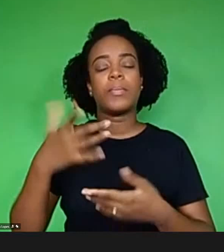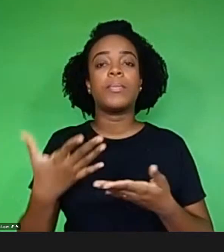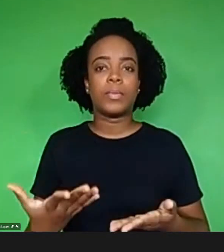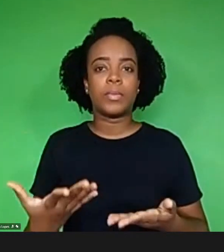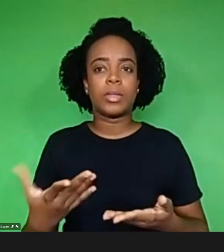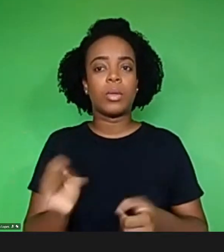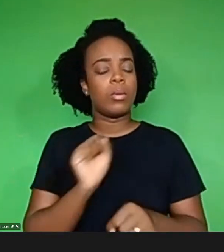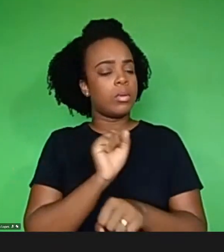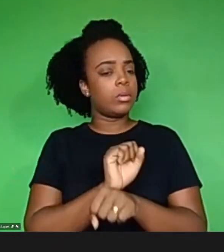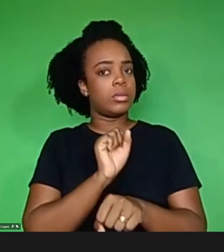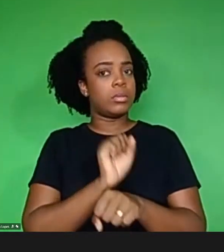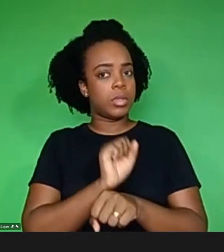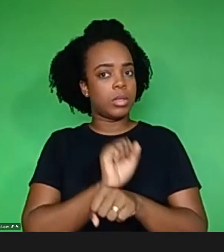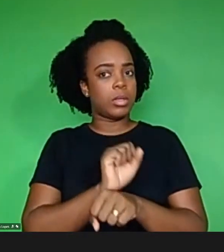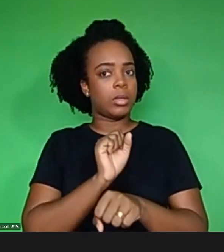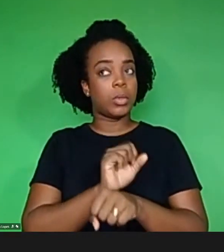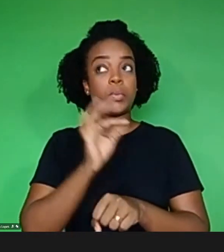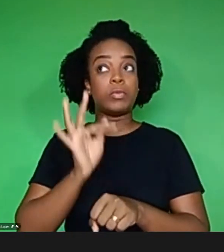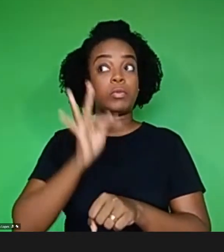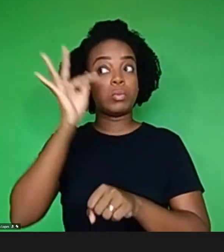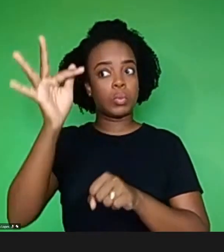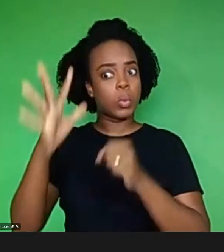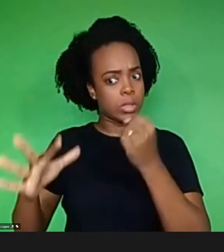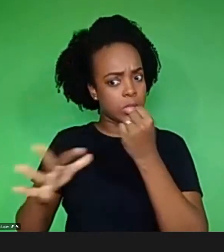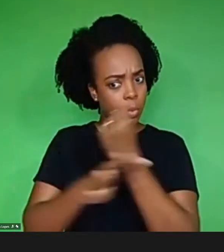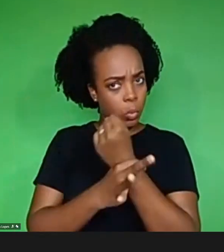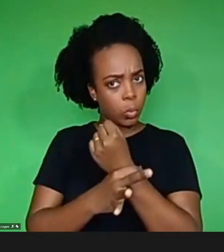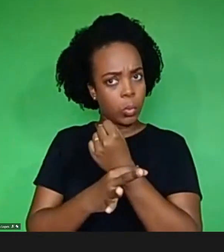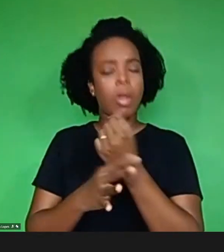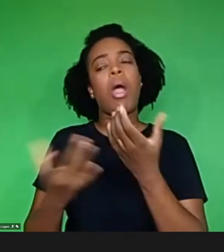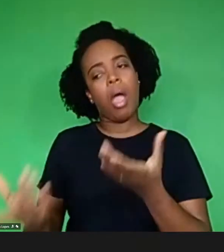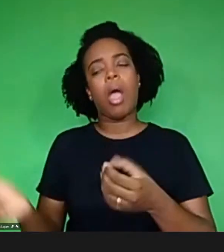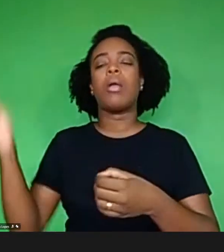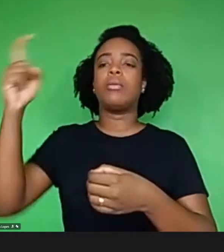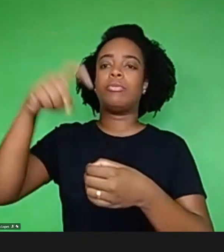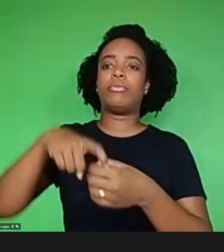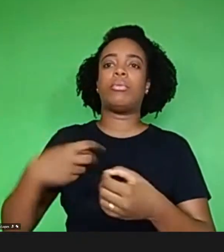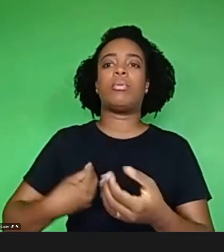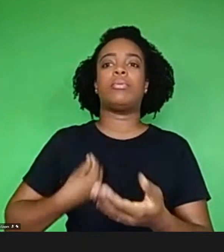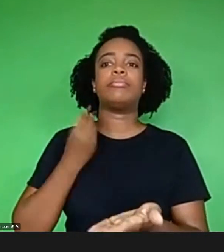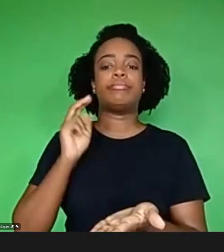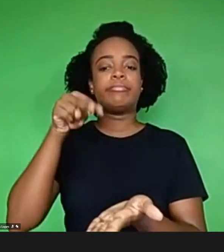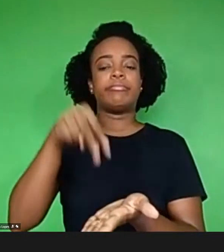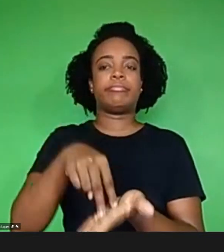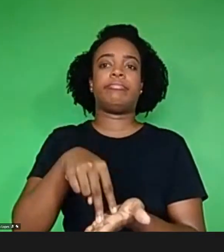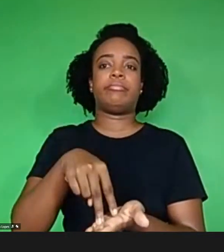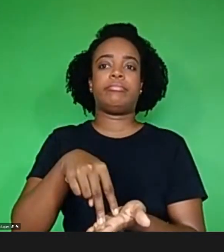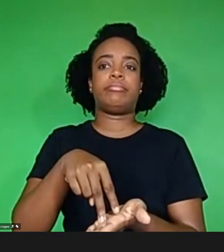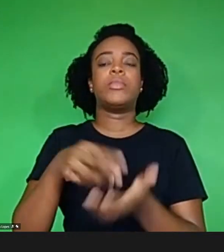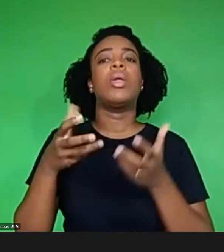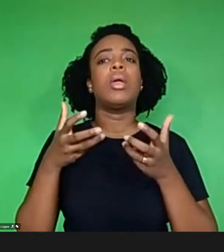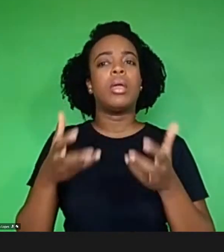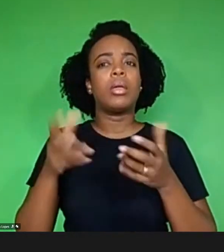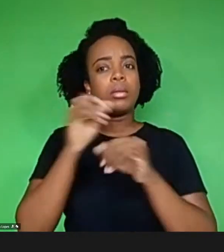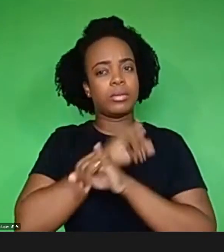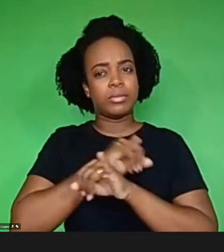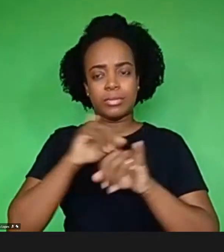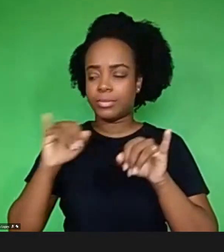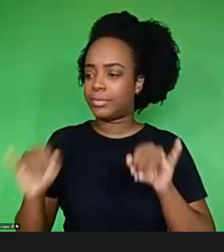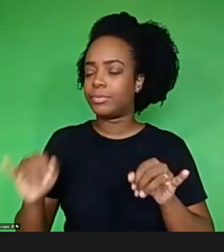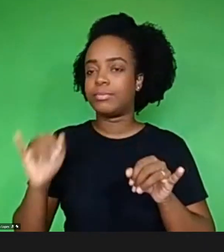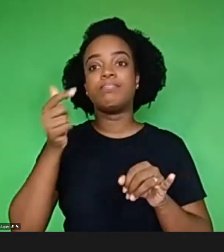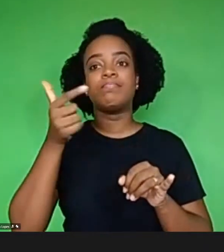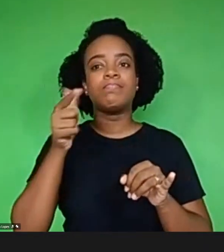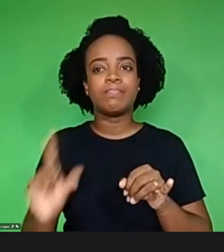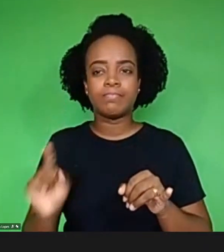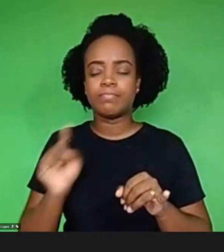para que a gente possa voltar, né? Gostaria de dizer, mais uma vez, para os nossos alunos, que essa escola aqui,